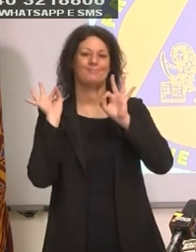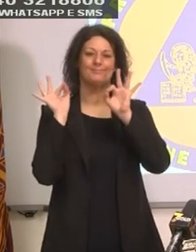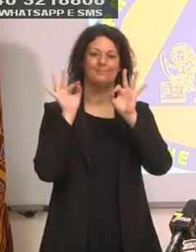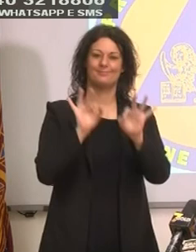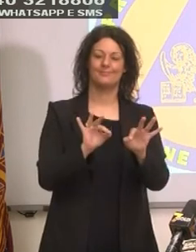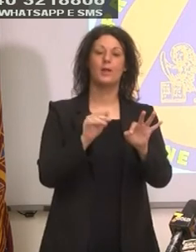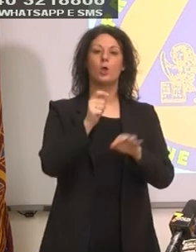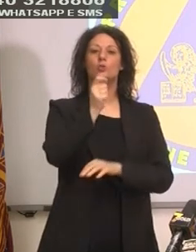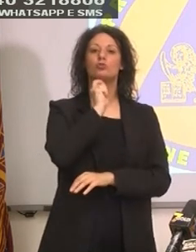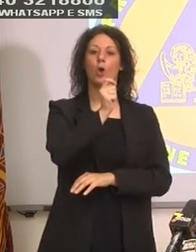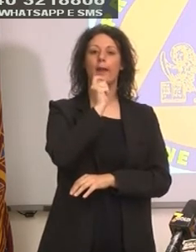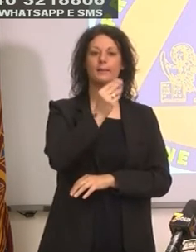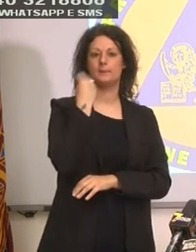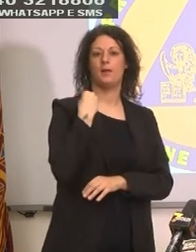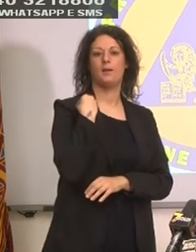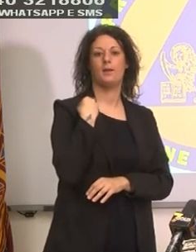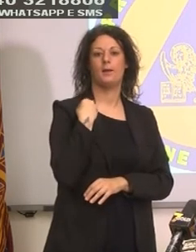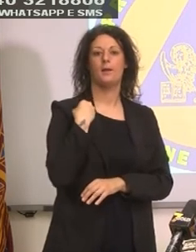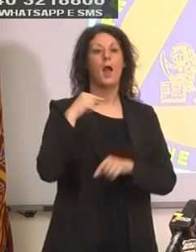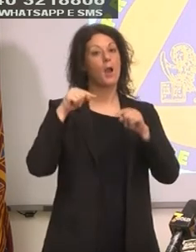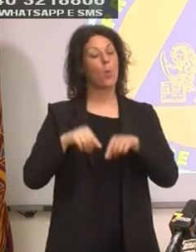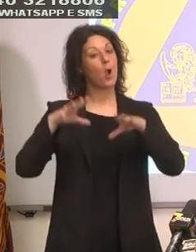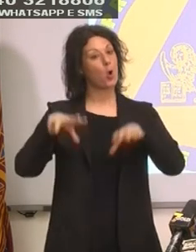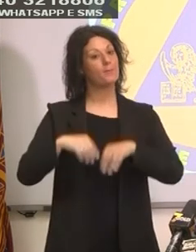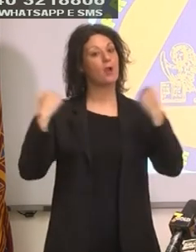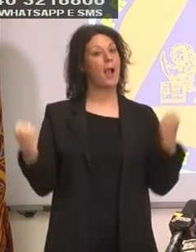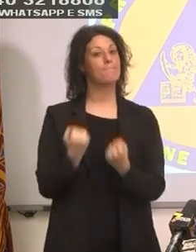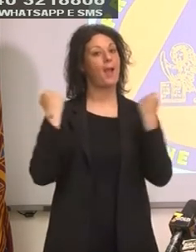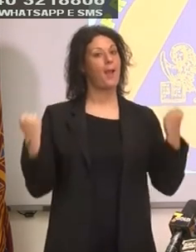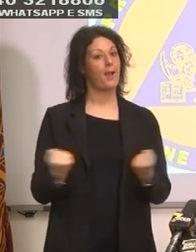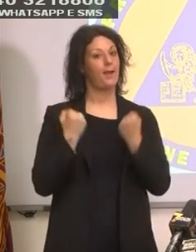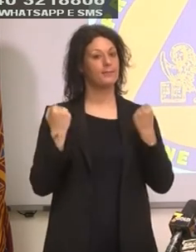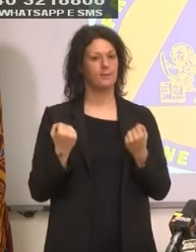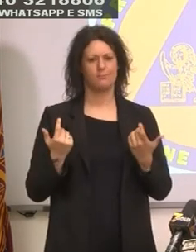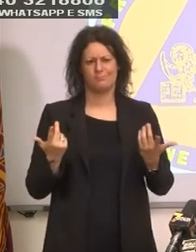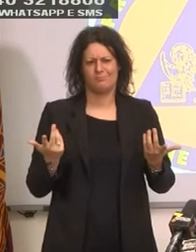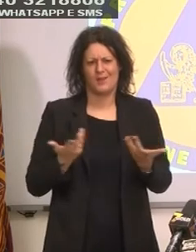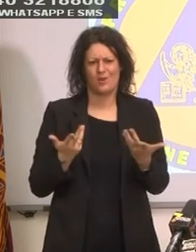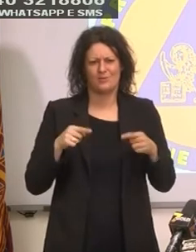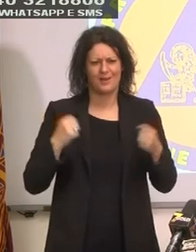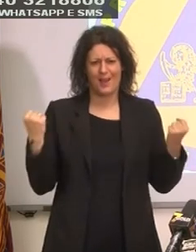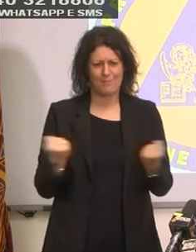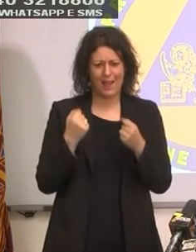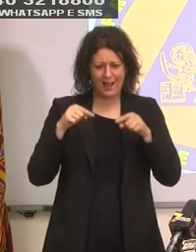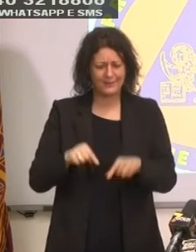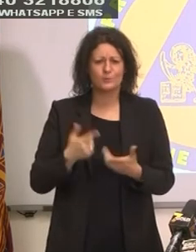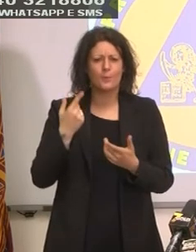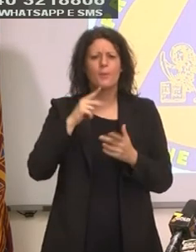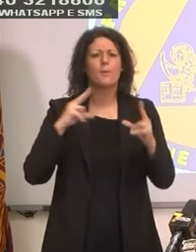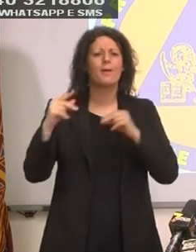i tuoi colleghi è venuto a inaugurare l'apertura della campagna. Ma di quale campagna? Di cosa stiamo parlando? Perché siamo in un paese nel quale forse non si andrà neanche più a